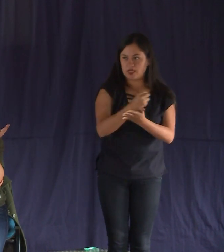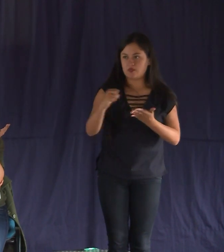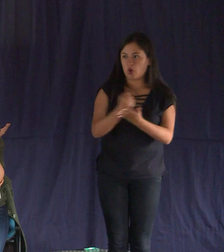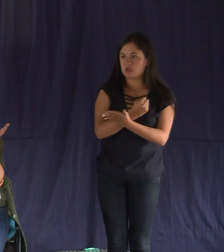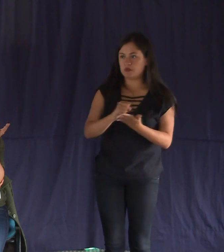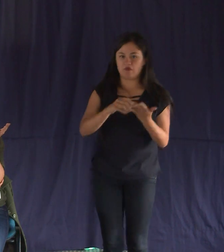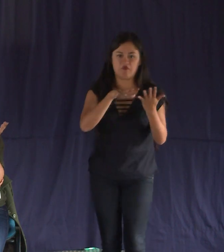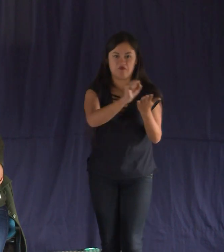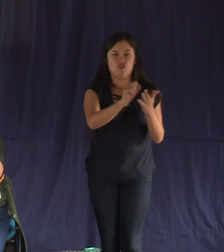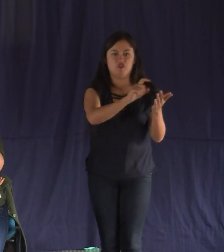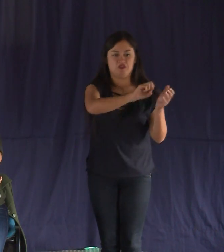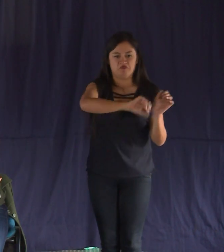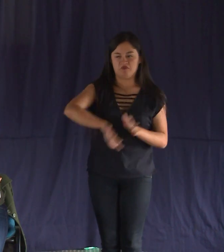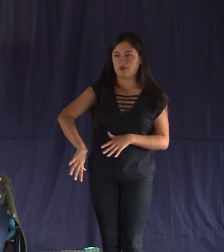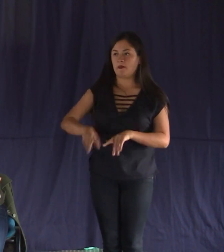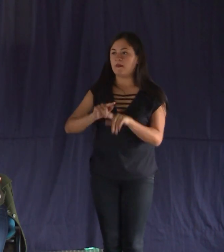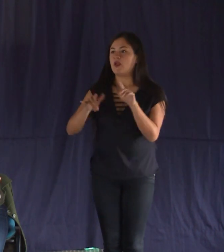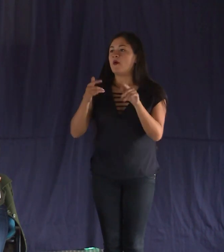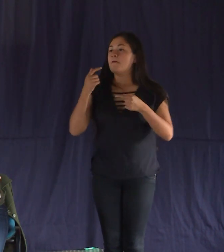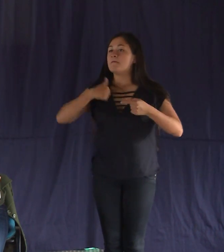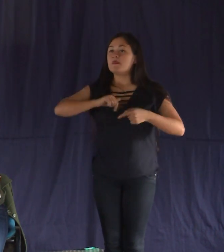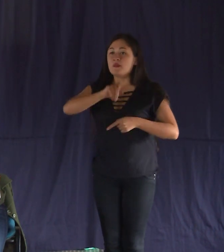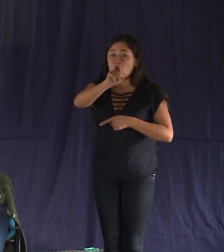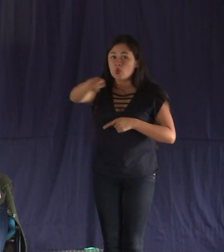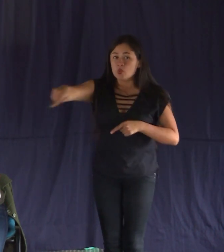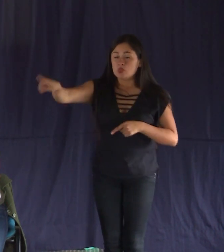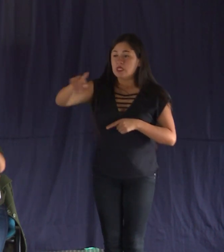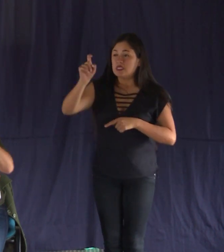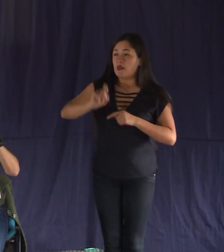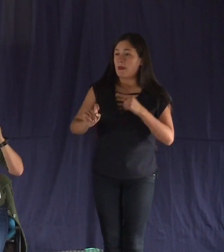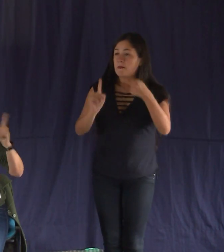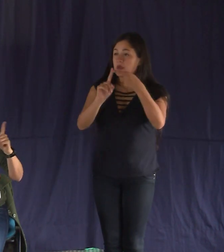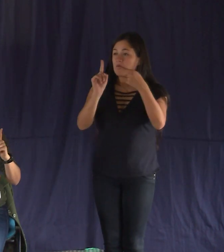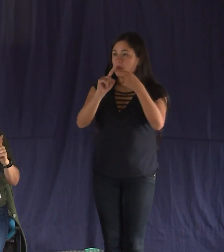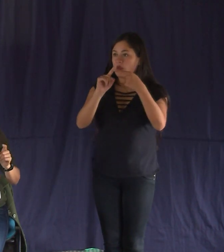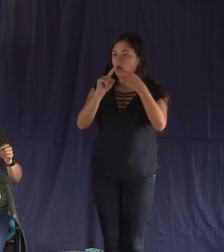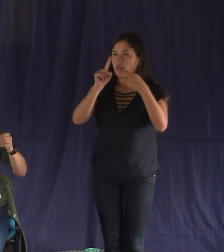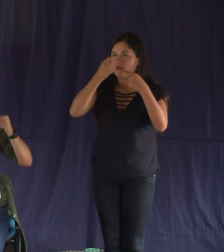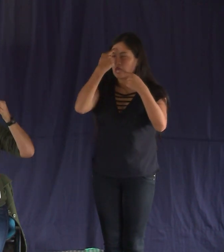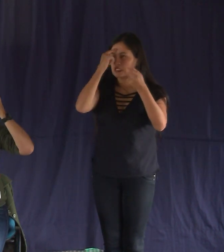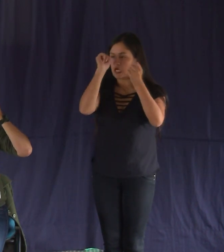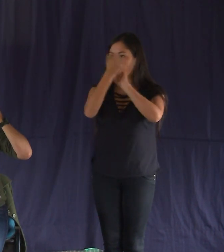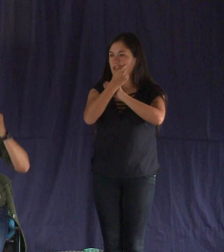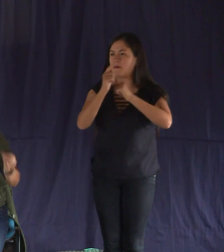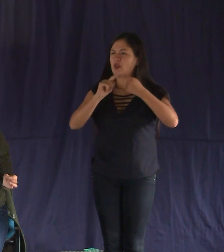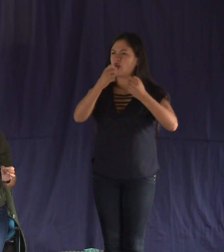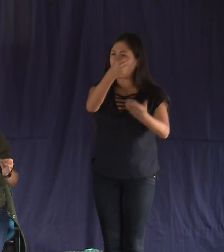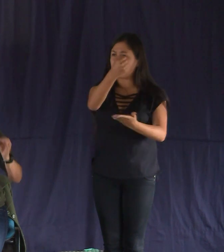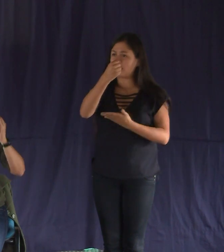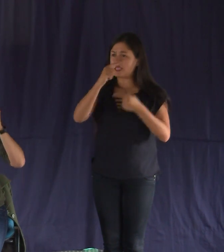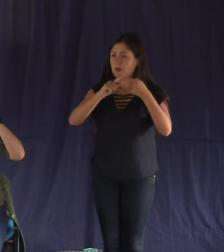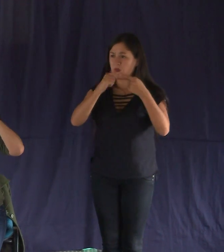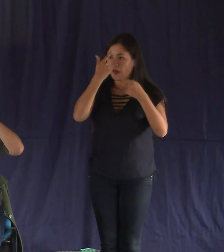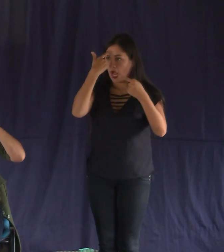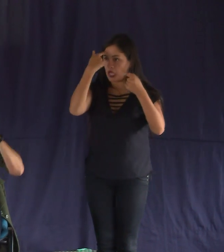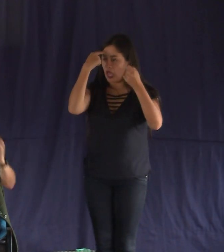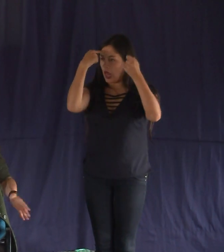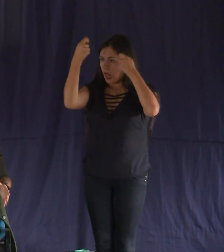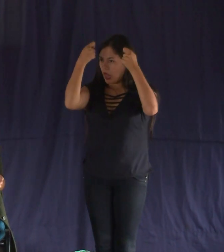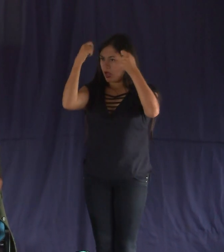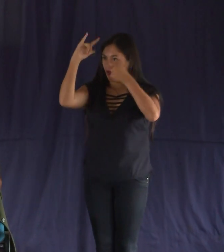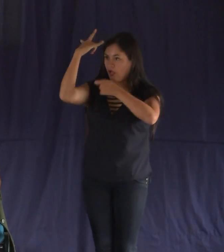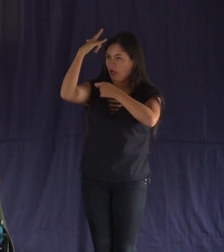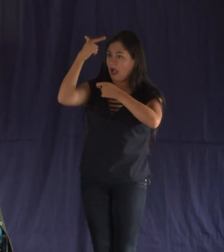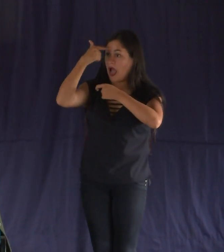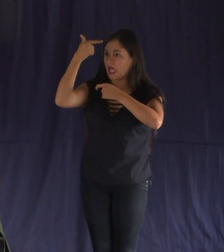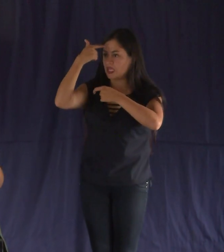apodera. Pero lo primero por donde empieza el capitalismo a apoderarse es de nuestras mentes y de nuestras